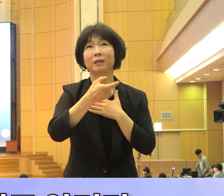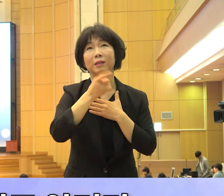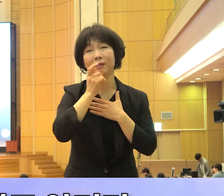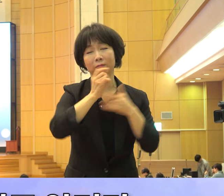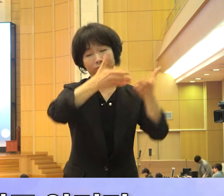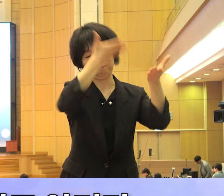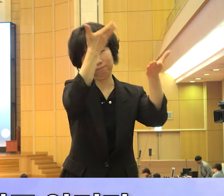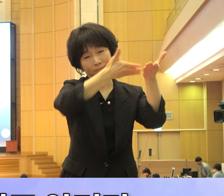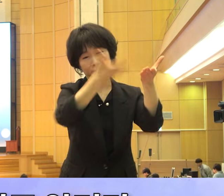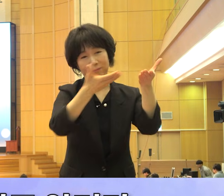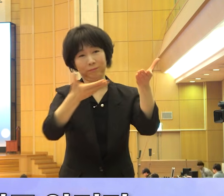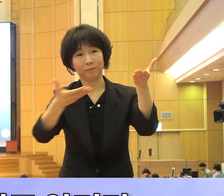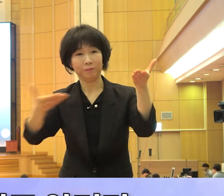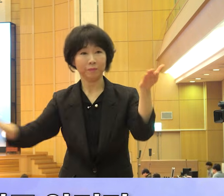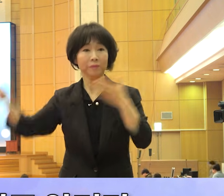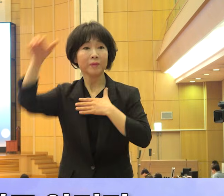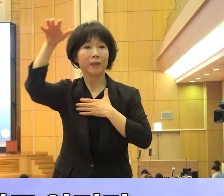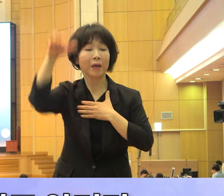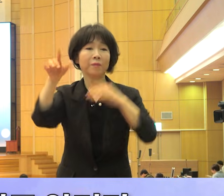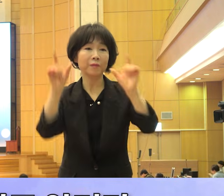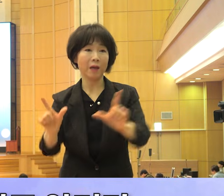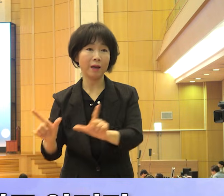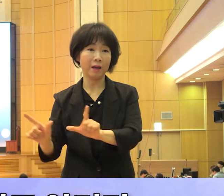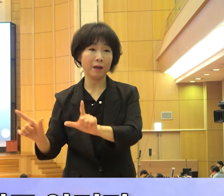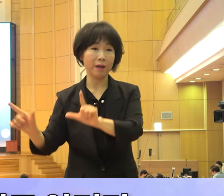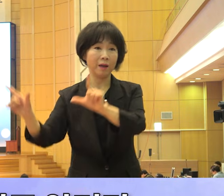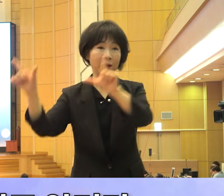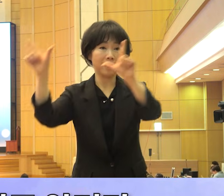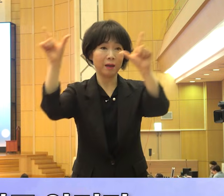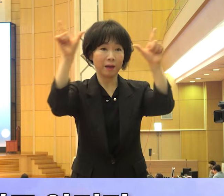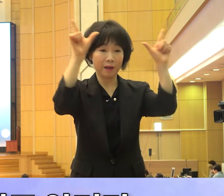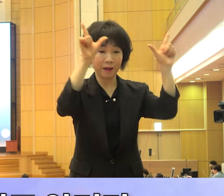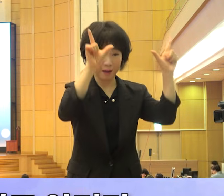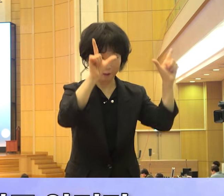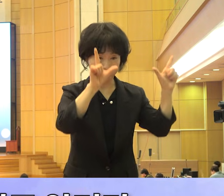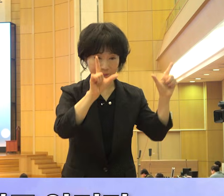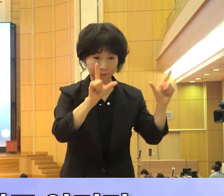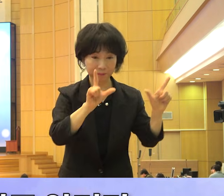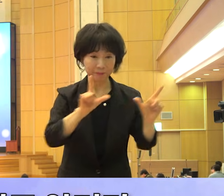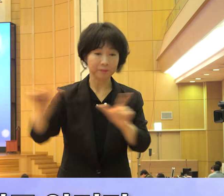생명 시냇 찬양하셨습니다. 예배합니다.